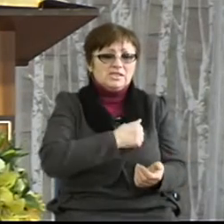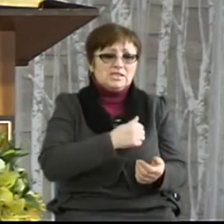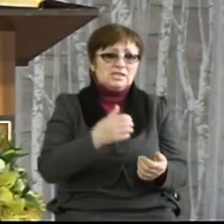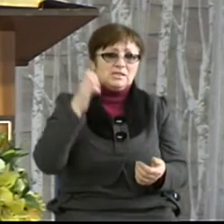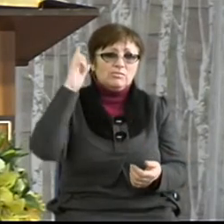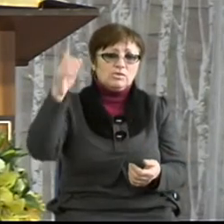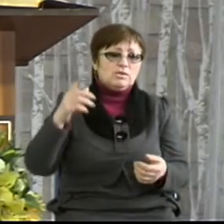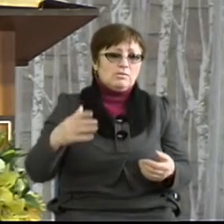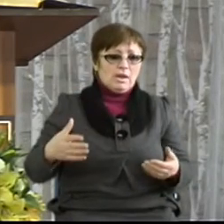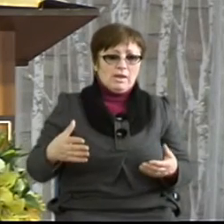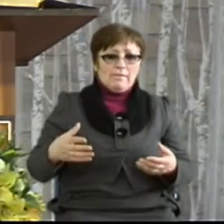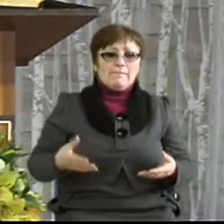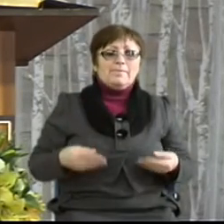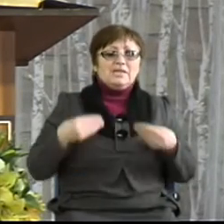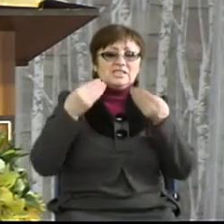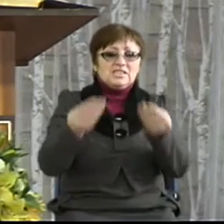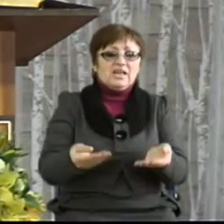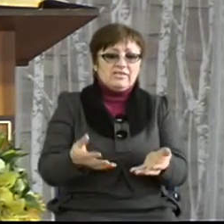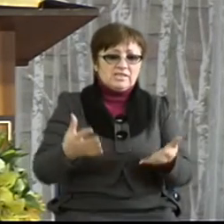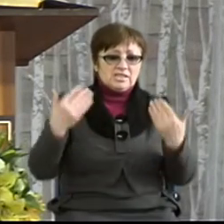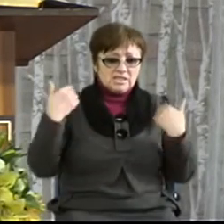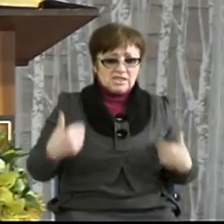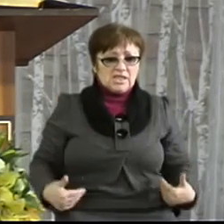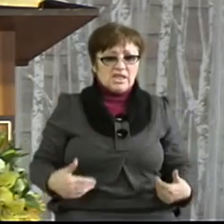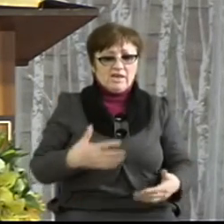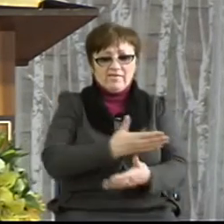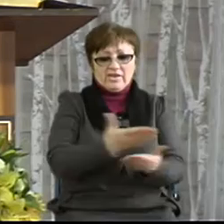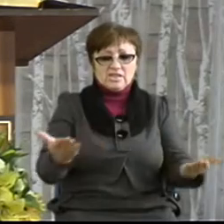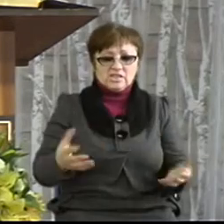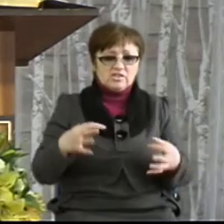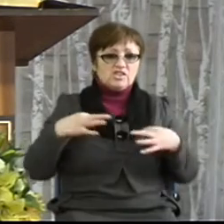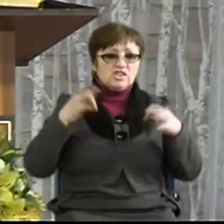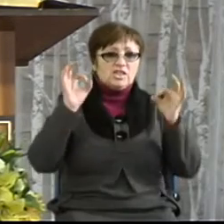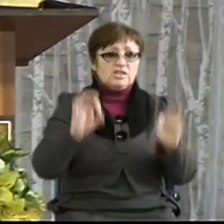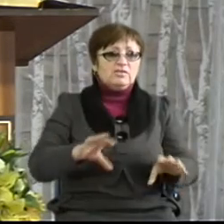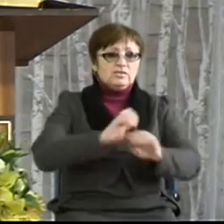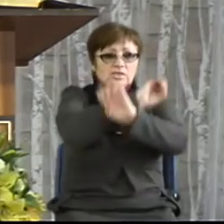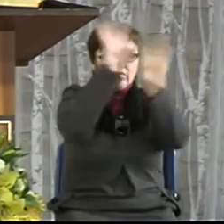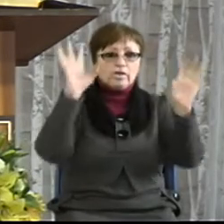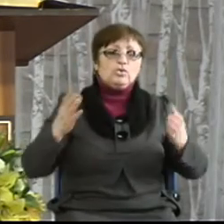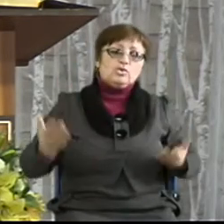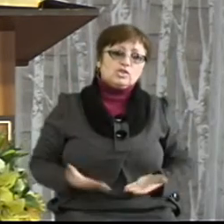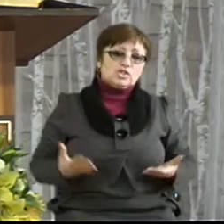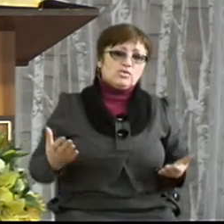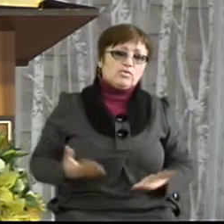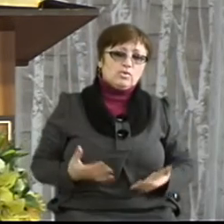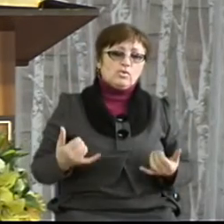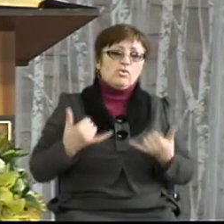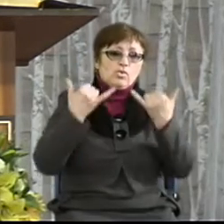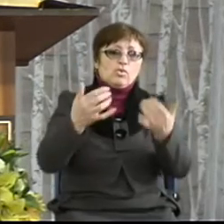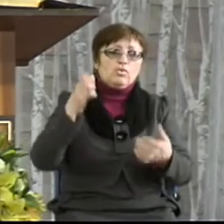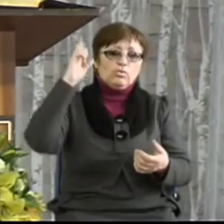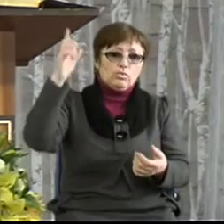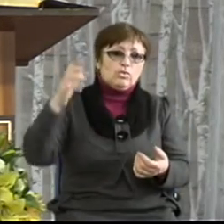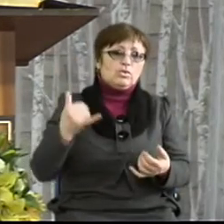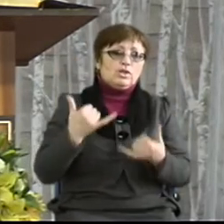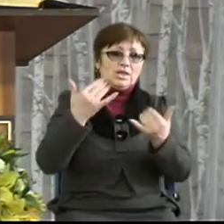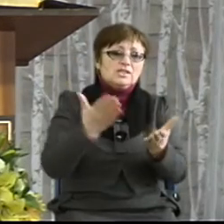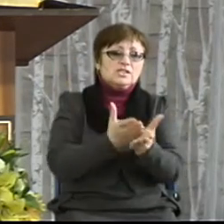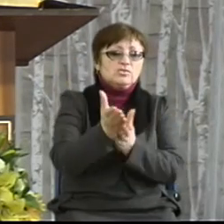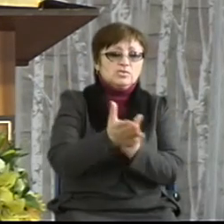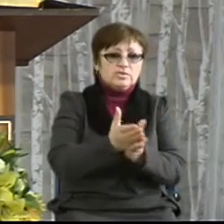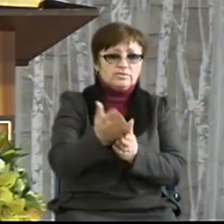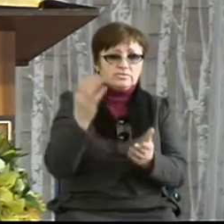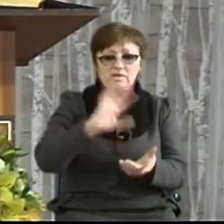Божьим, представьте тела ваши в жертву, живую, святую, благоугодную Богу для разумного служения вашего. И не сообразуйтесь